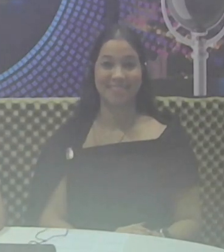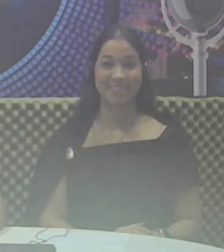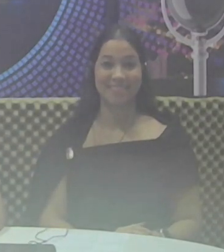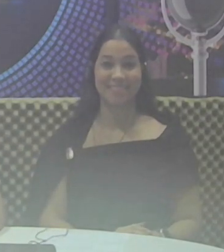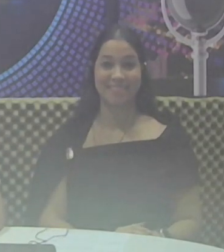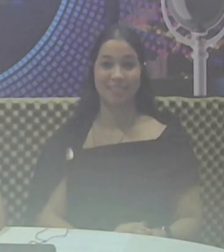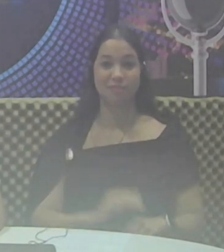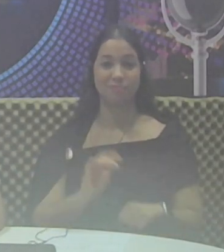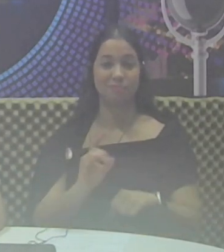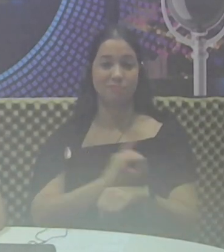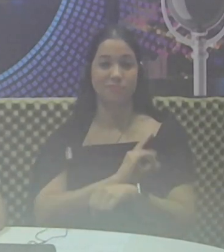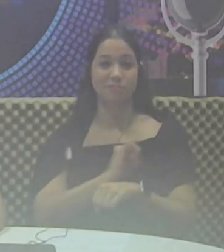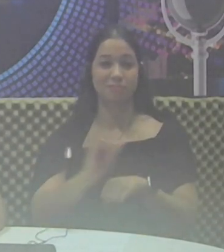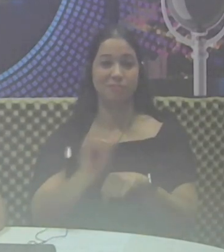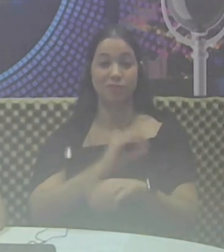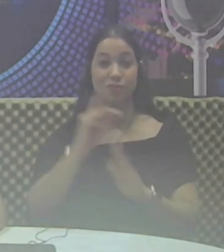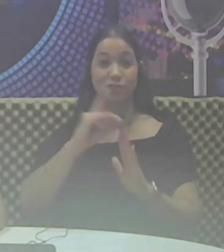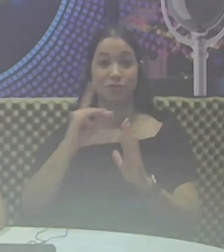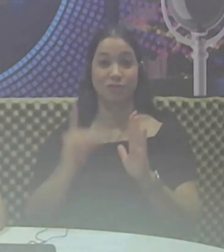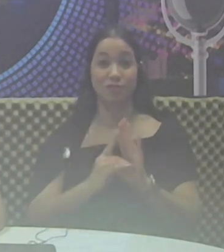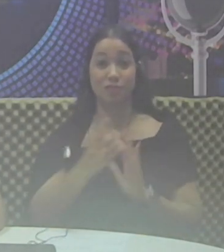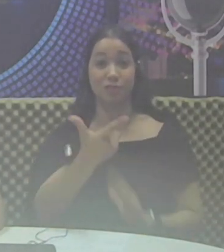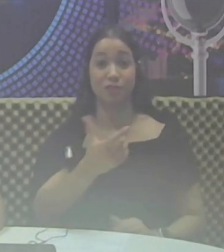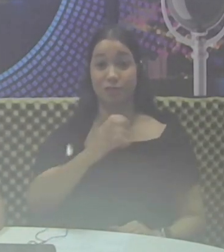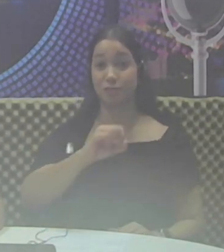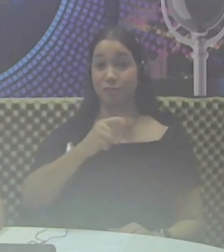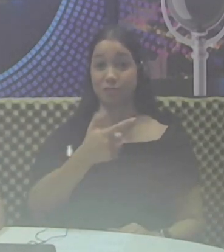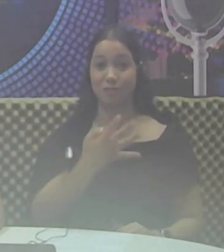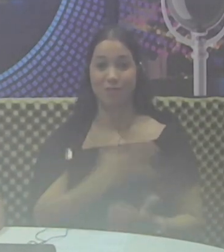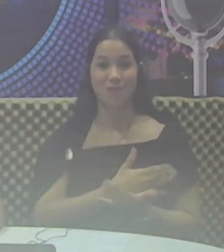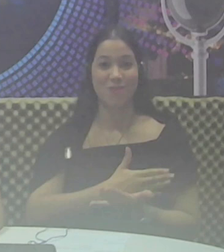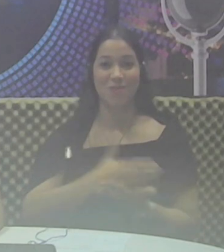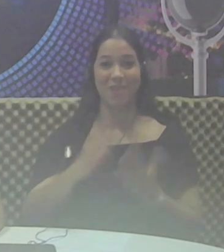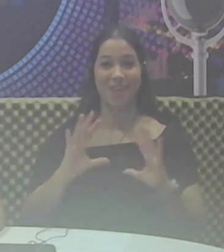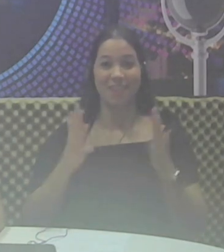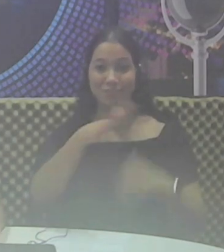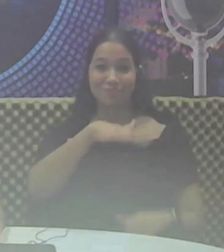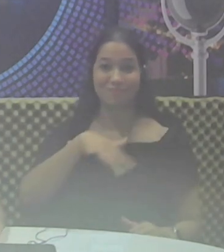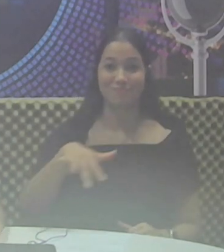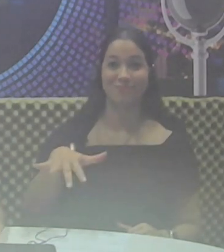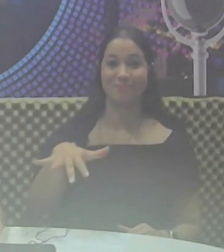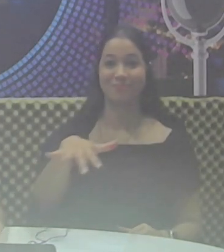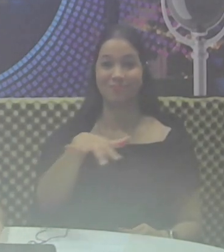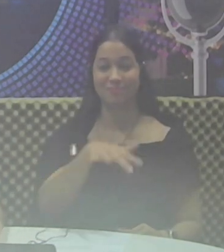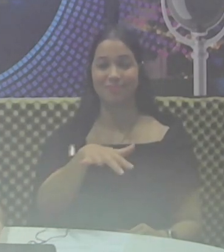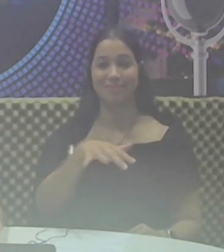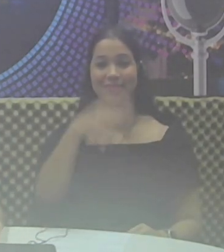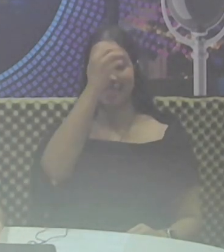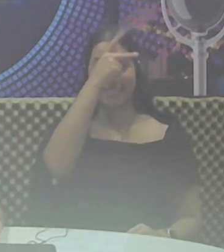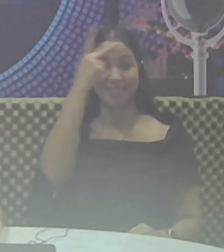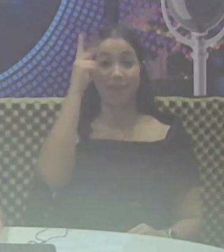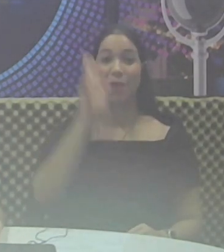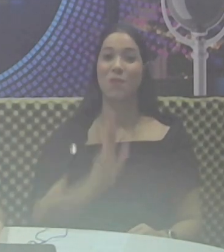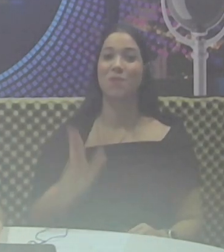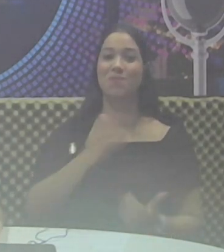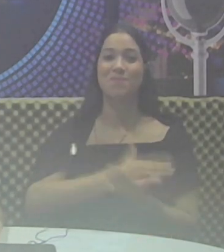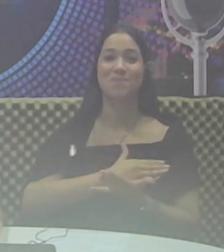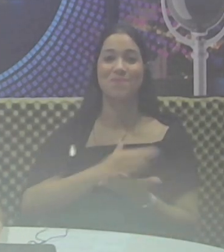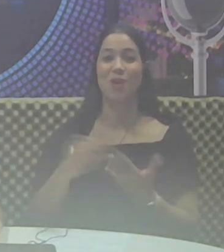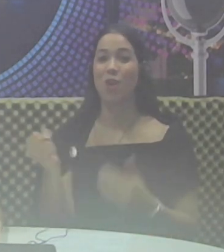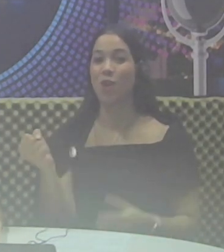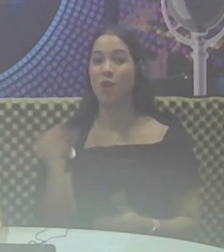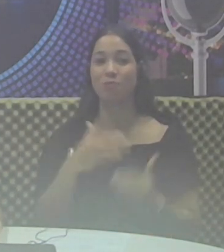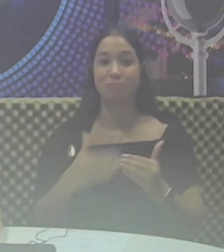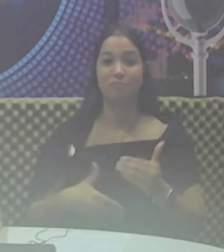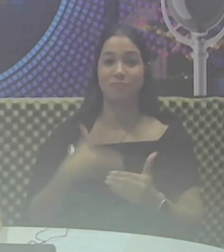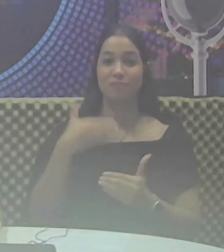Plano Diretor 2024. Vão começar os fóruns regionais. A Prefeitura de Uberlândia vai iniciar uma nova fase